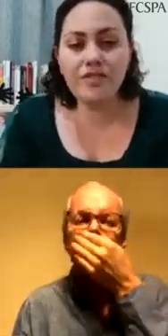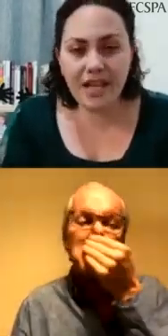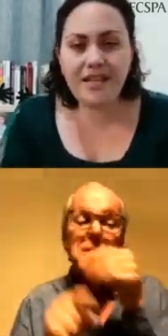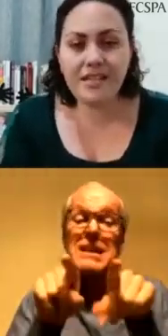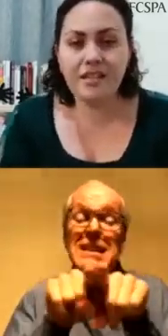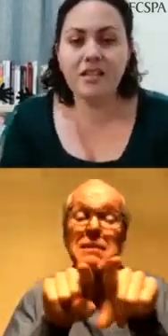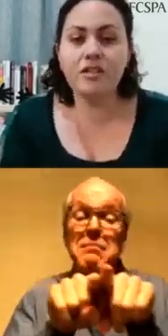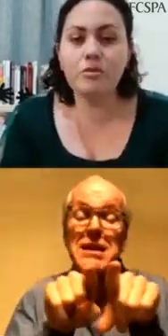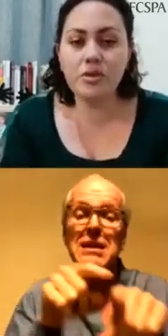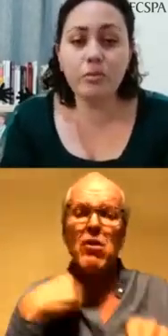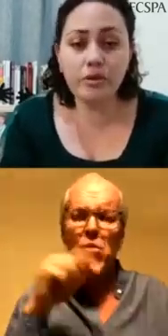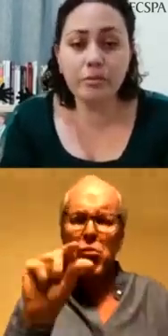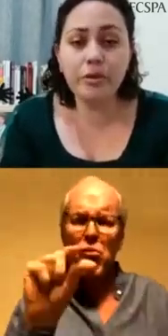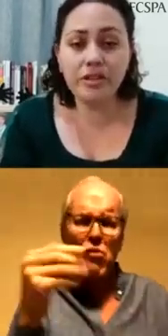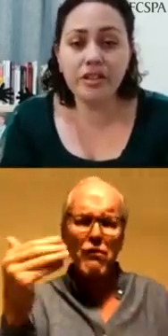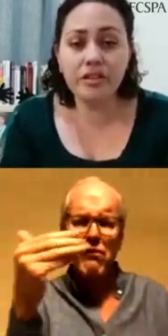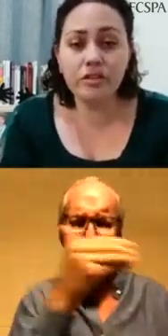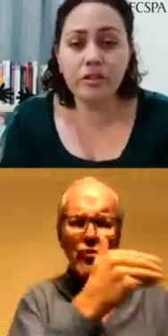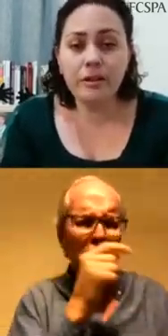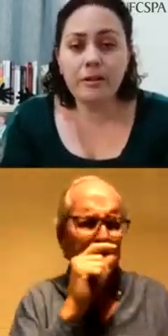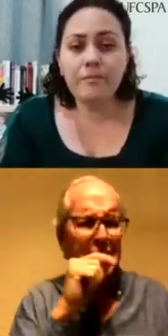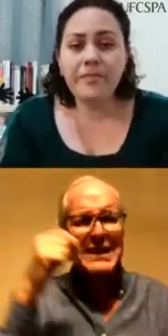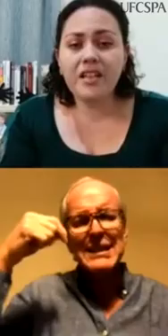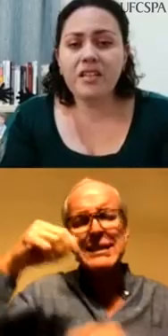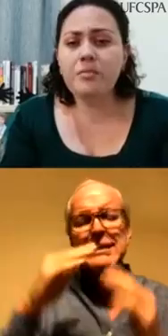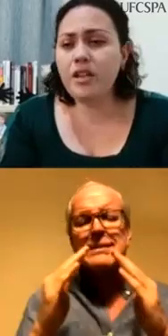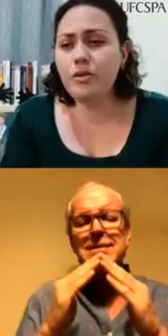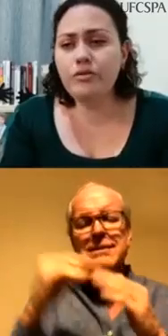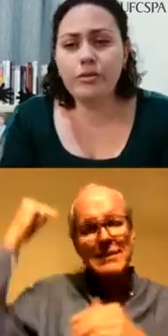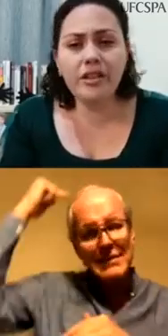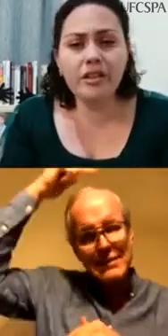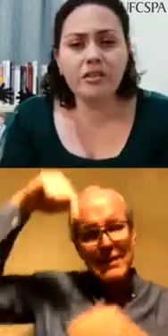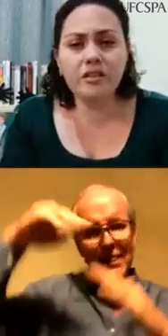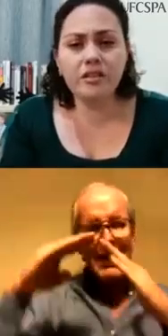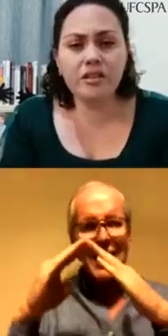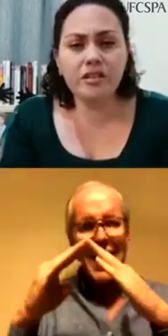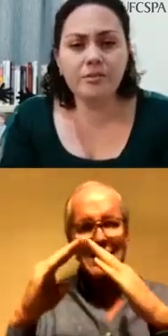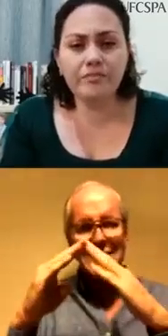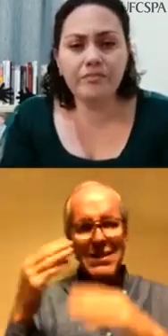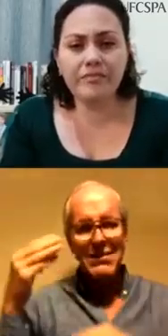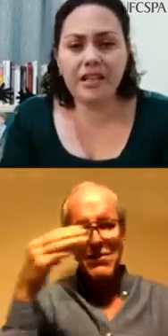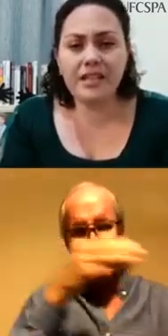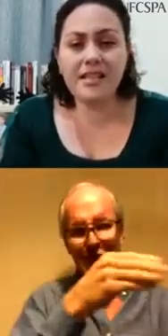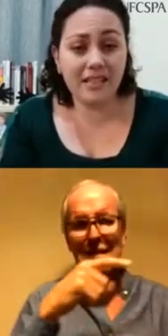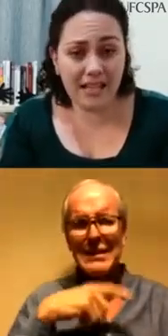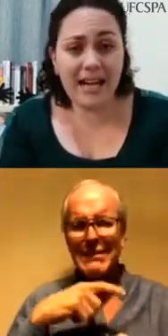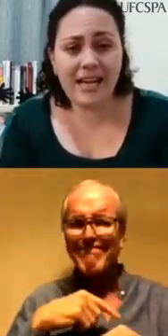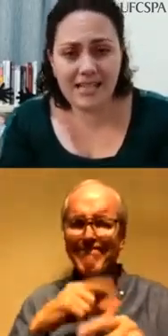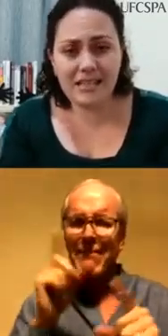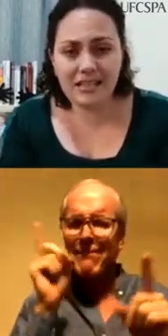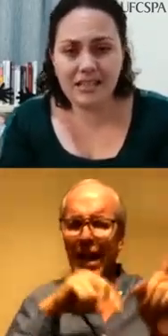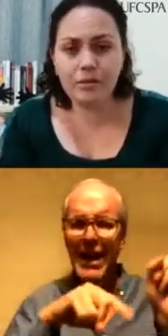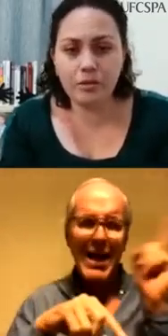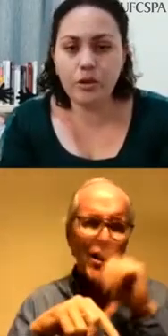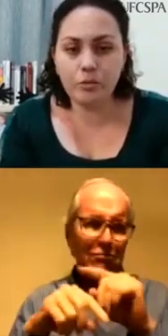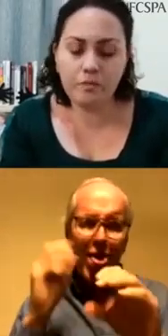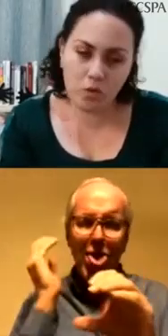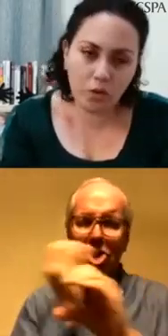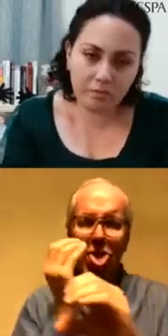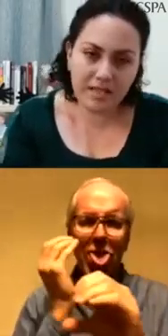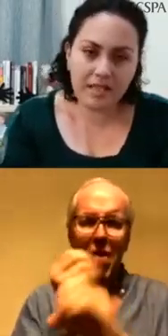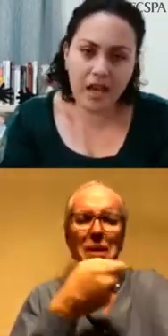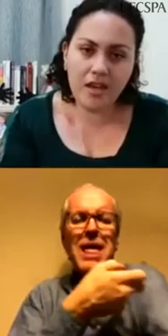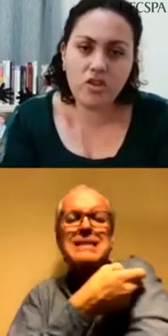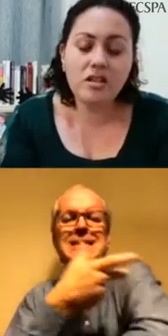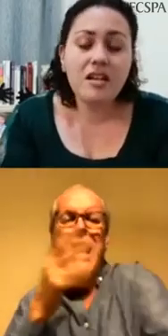de deficiência, né? Então, isso é muito importante. E também eu fui na Santa Casa, né? Eu